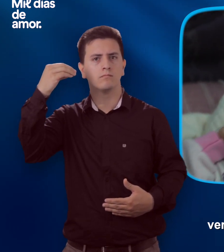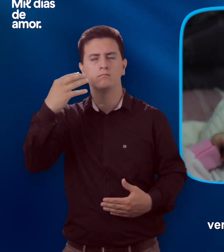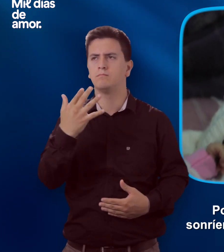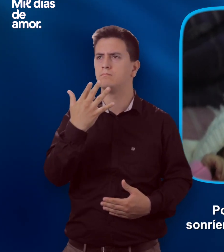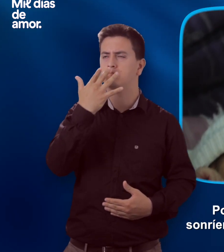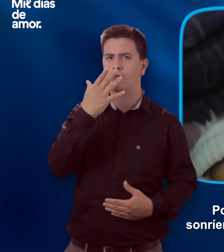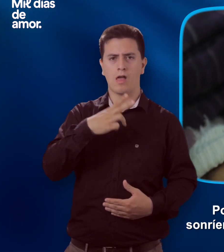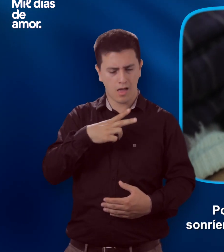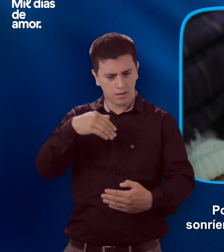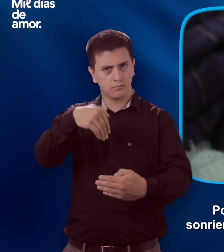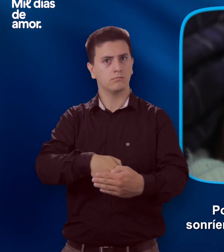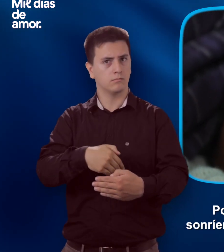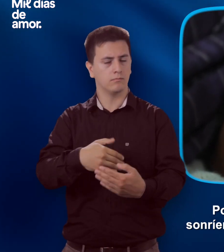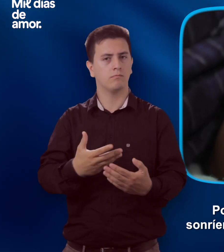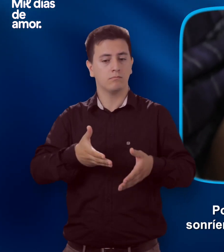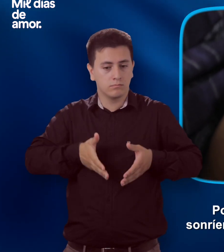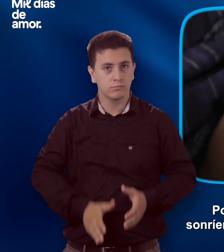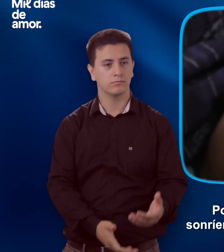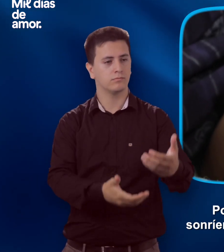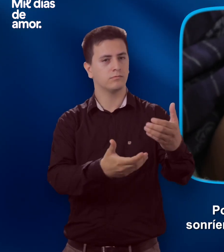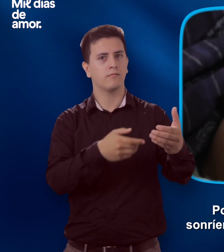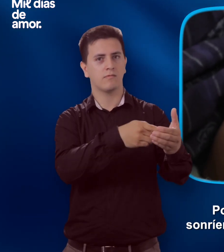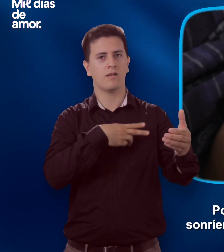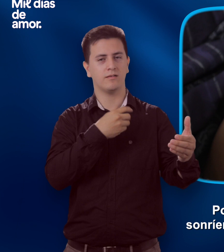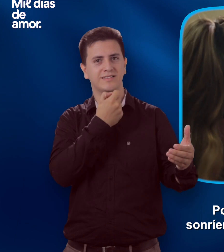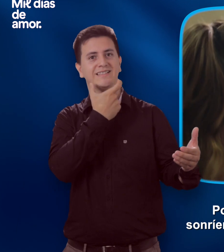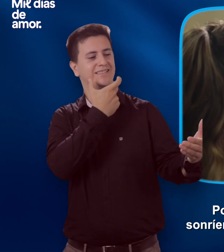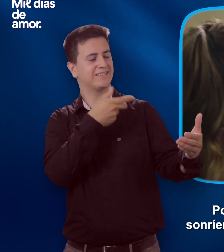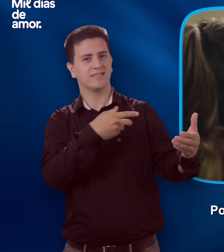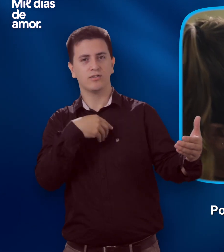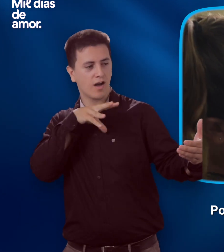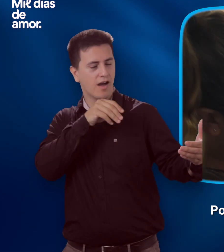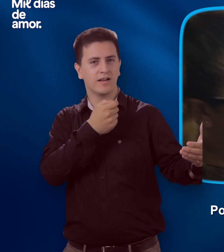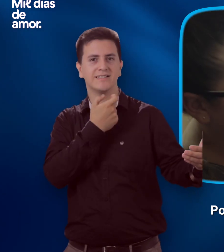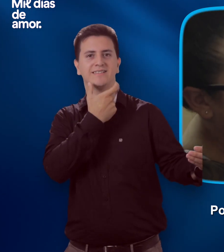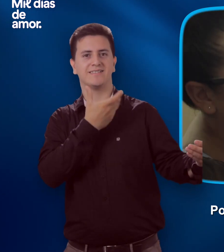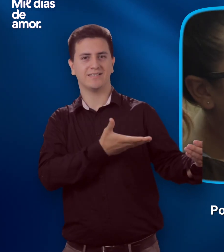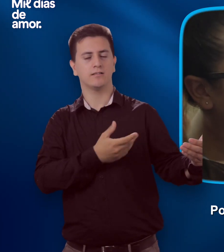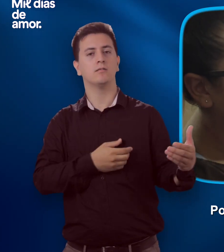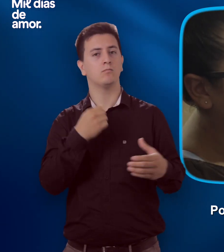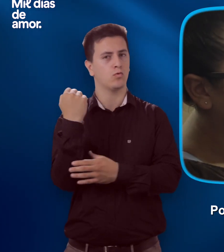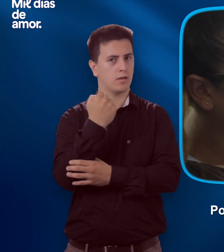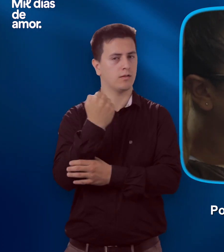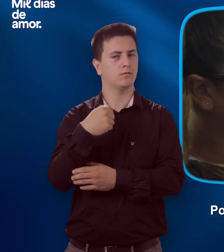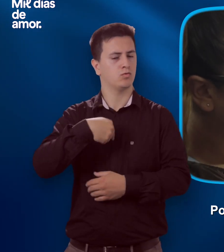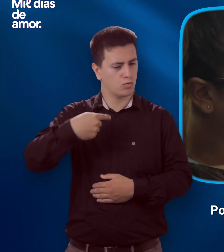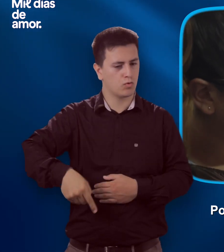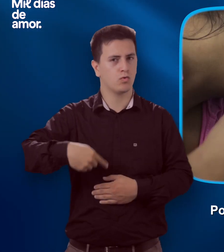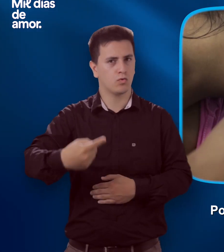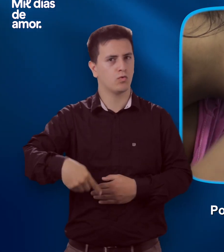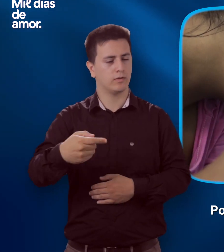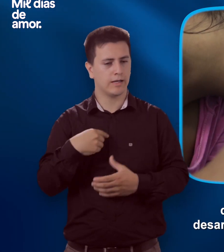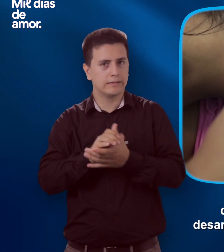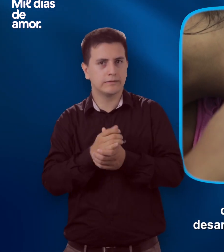la gestación. Poco tiempo después de nacer, sonríen cuando las personas les hablan. Por eso es importante favorecer momentos en el